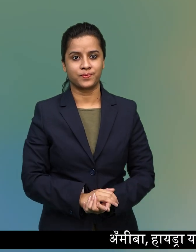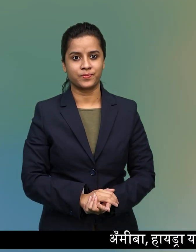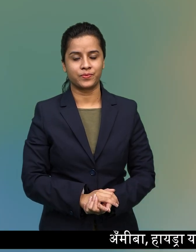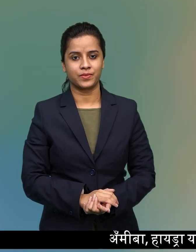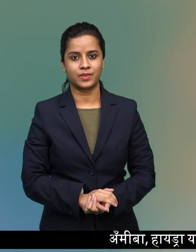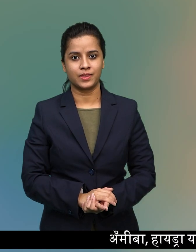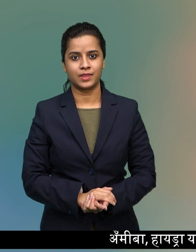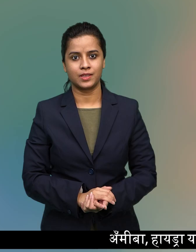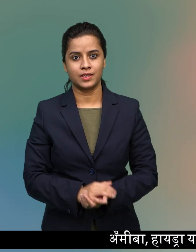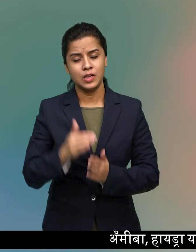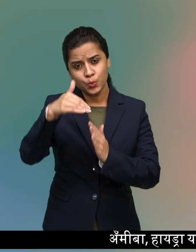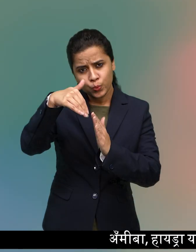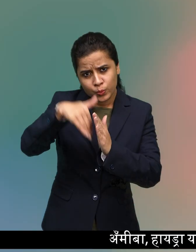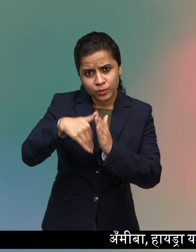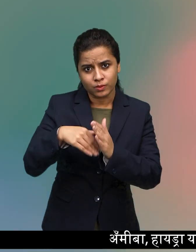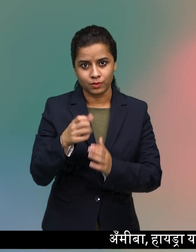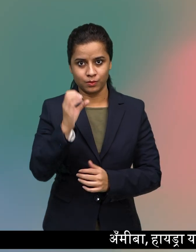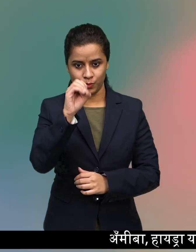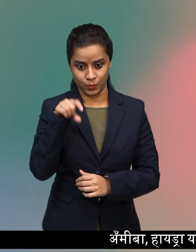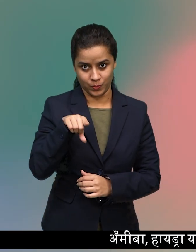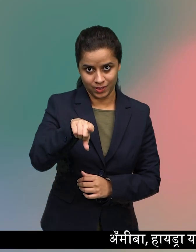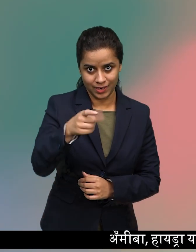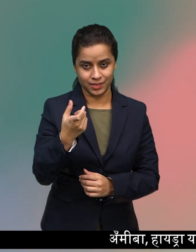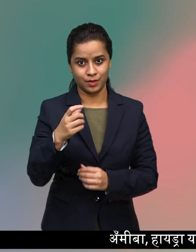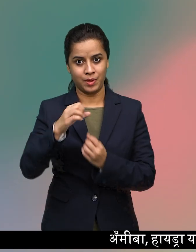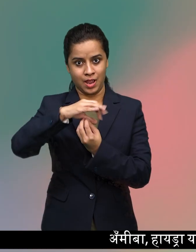ॲमिबा, हायड्रा यांसारख्या निम्न स्तरातील जीवांमध्ये